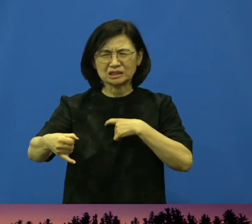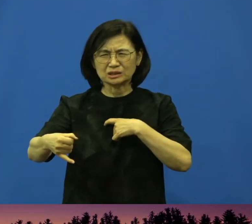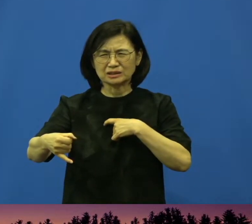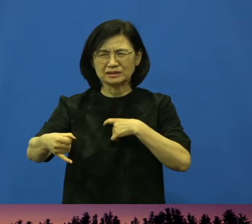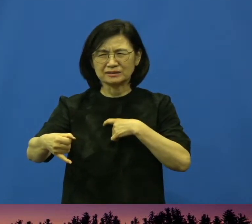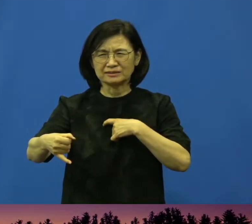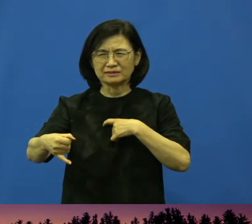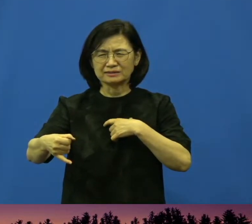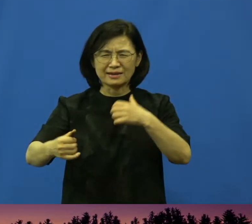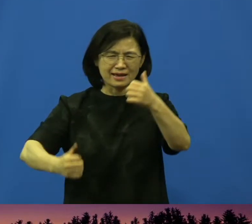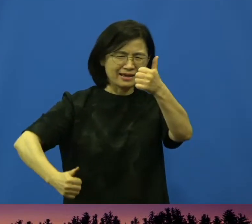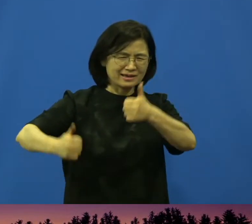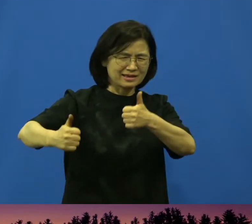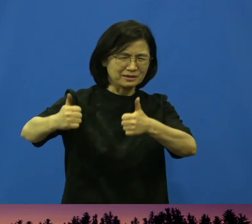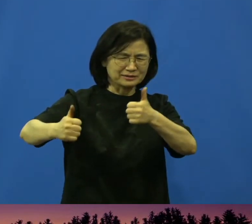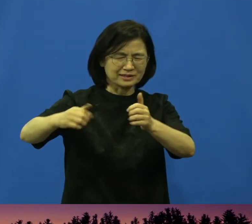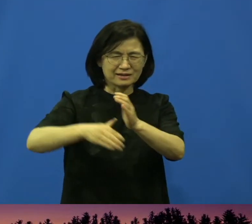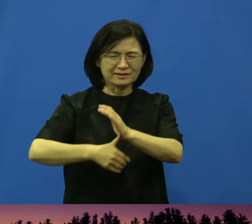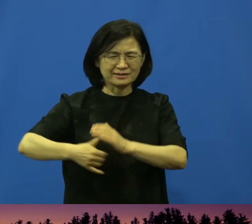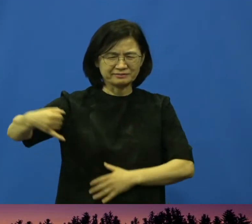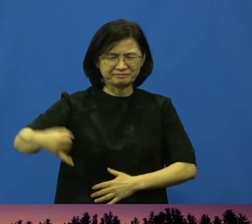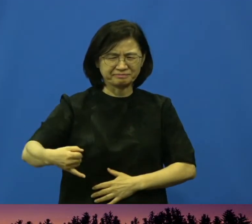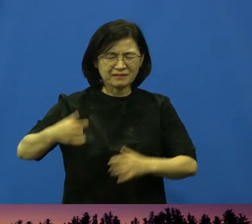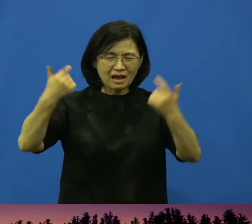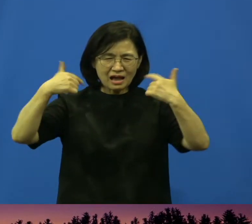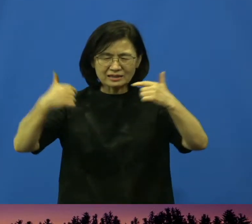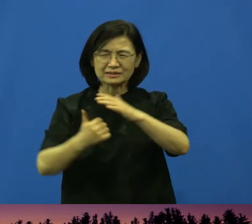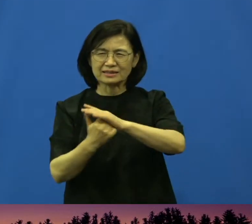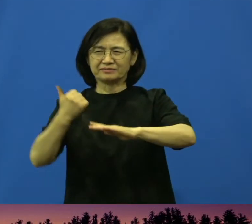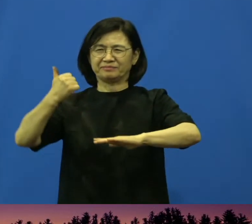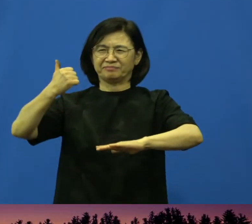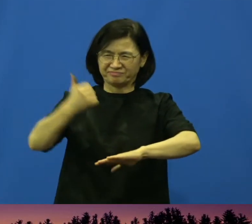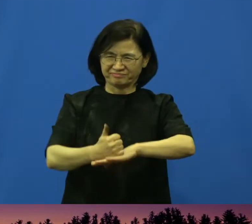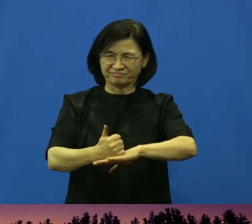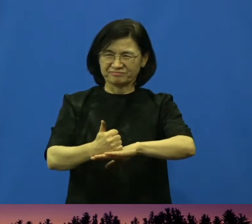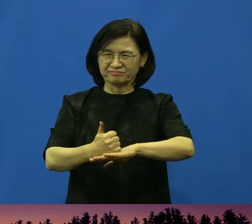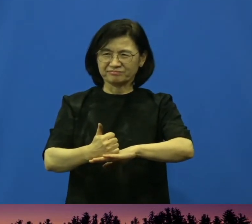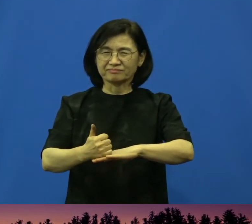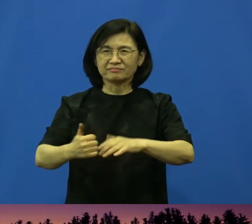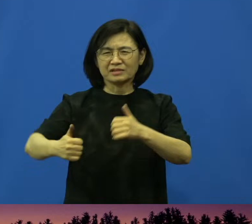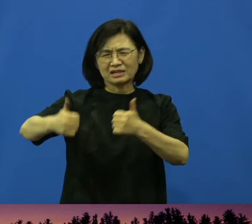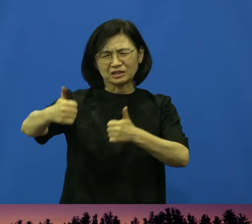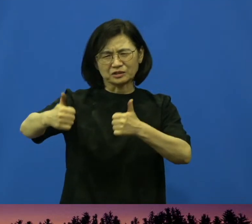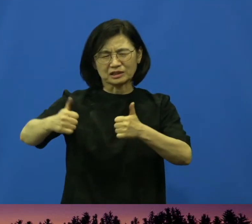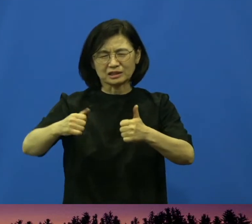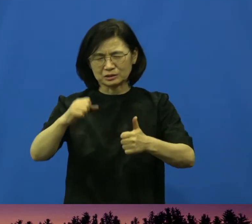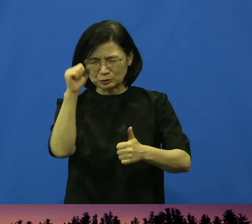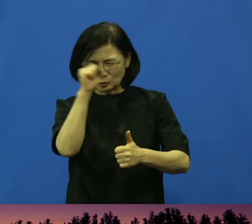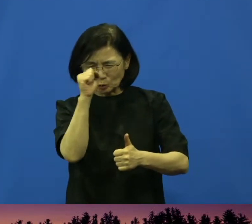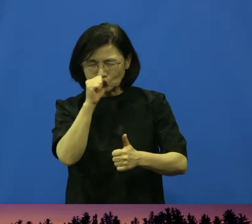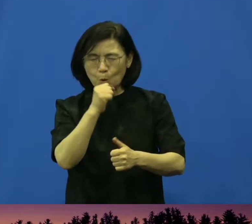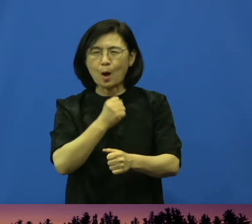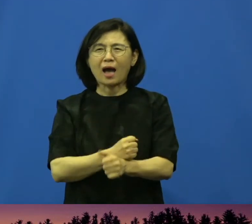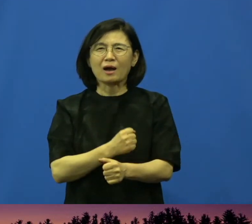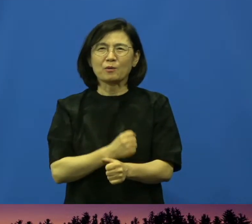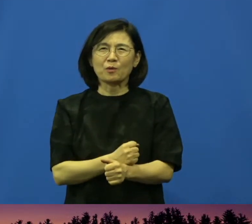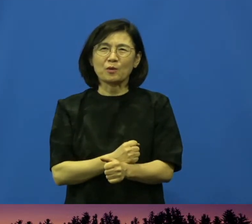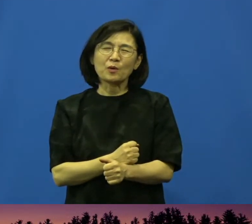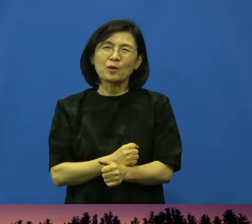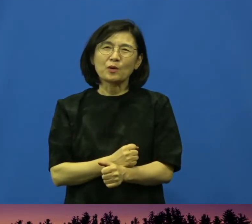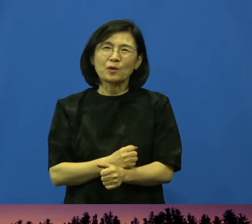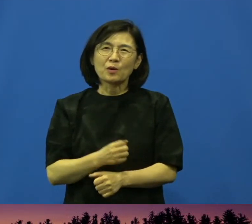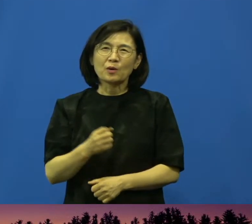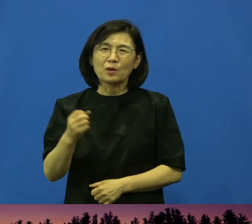사람, 경쟁하는 사람, 경쟁자, 경쟁하는 거. 무엇이든지 경쟁하는 사람이 있어요. 어떤 분을 보면